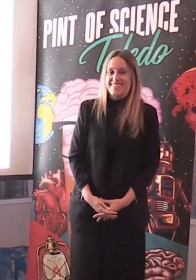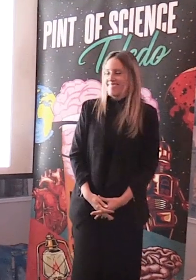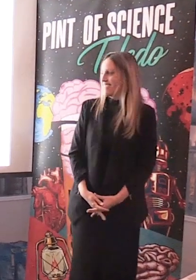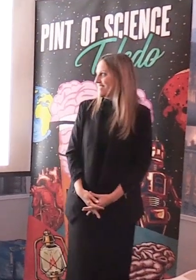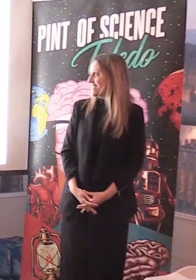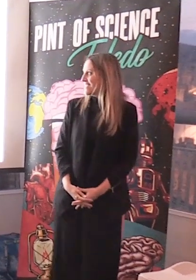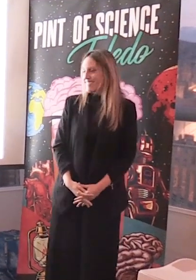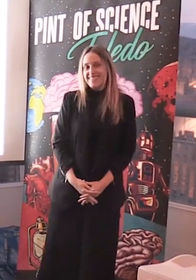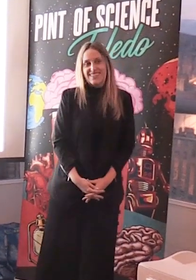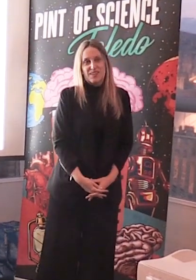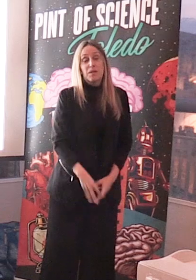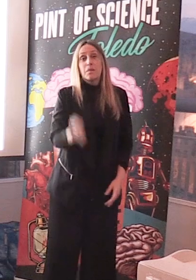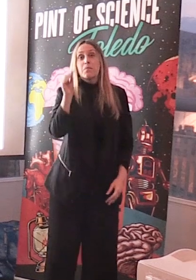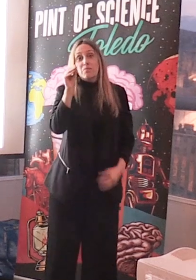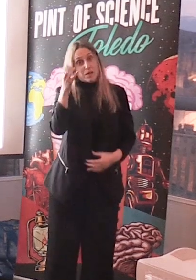Preguntas.